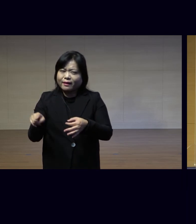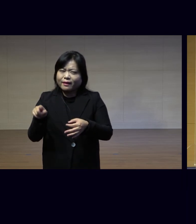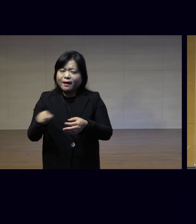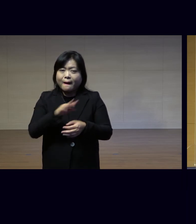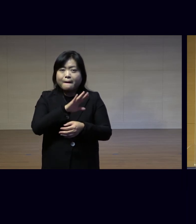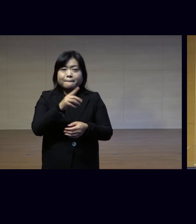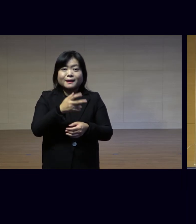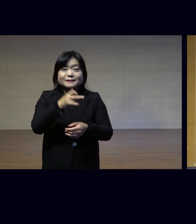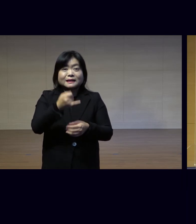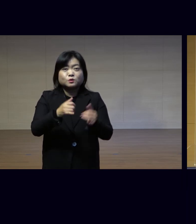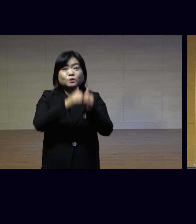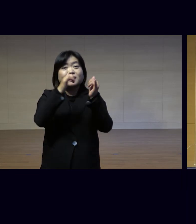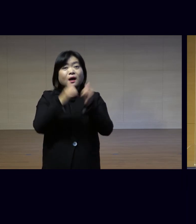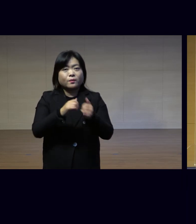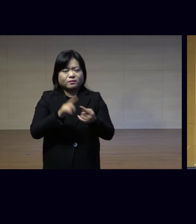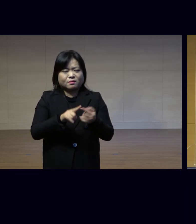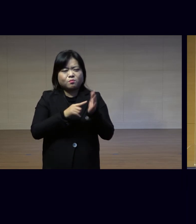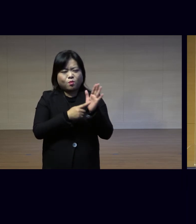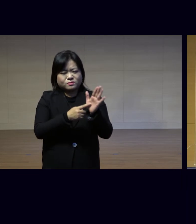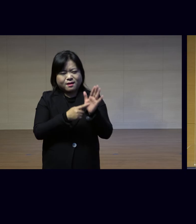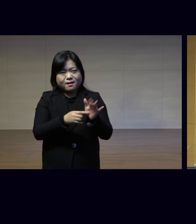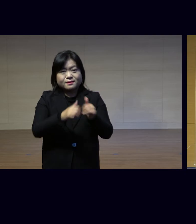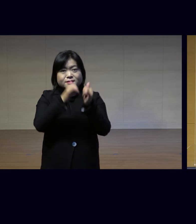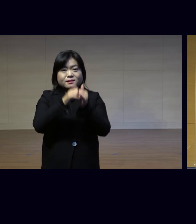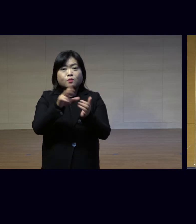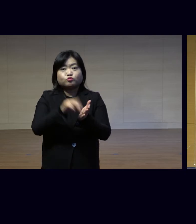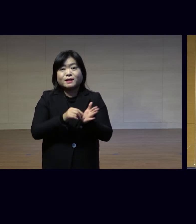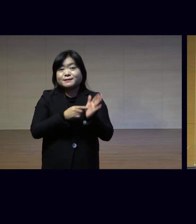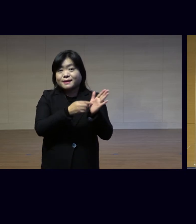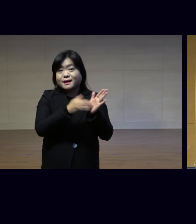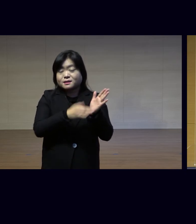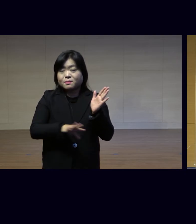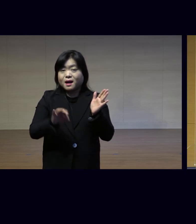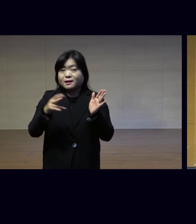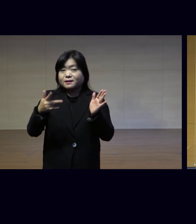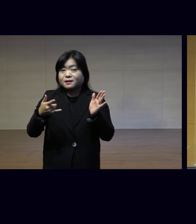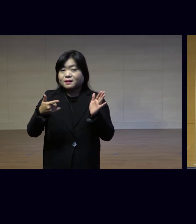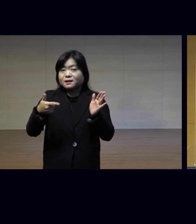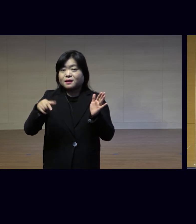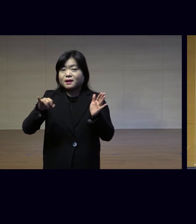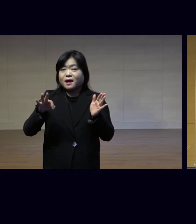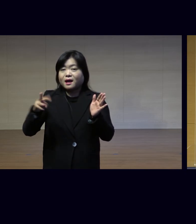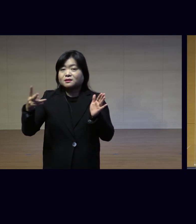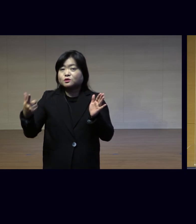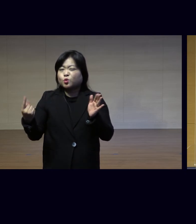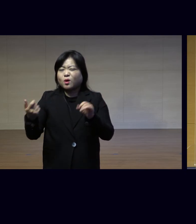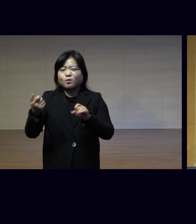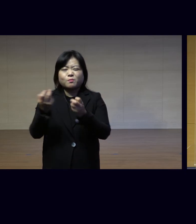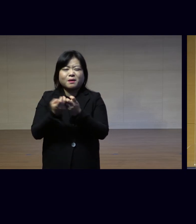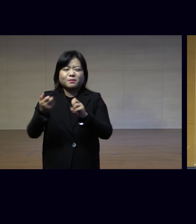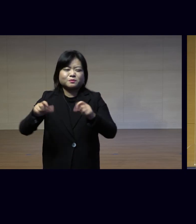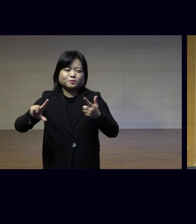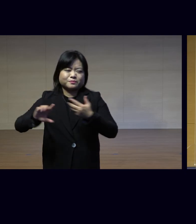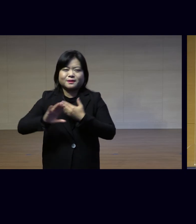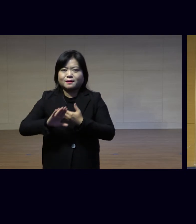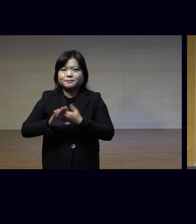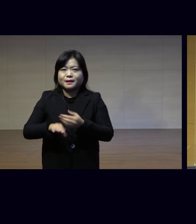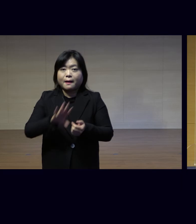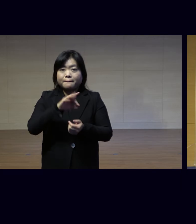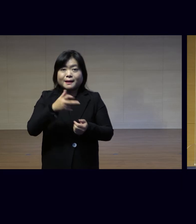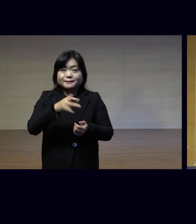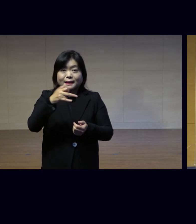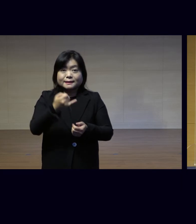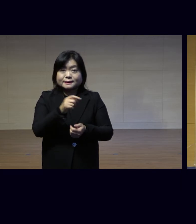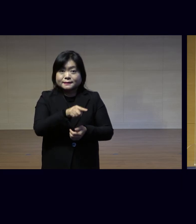발자크도 사회를 묘사하고 사회의 문제를 제기했지만 아리에르노랑은 좀 다른 방식이라고 생각합니다.